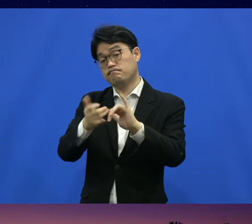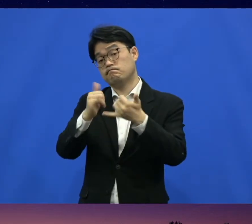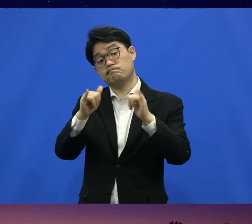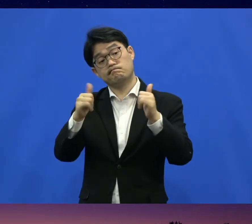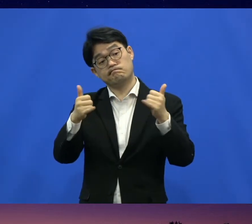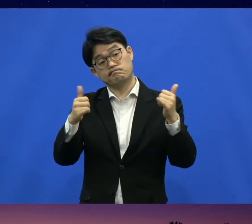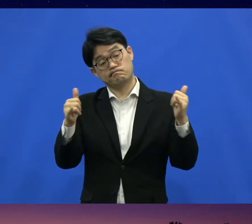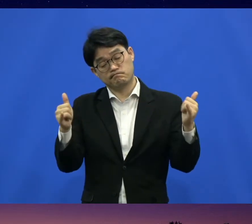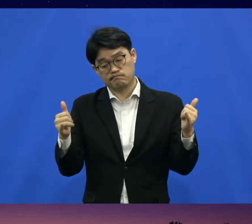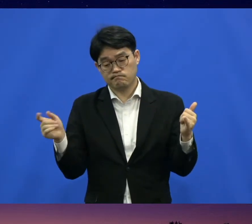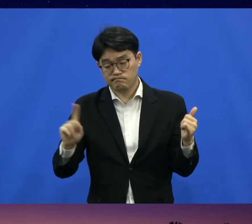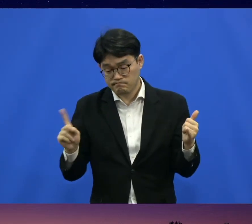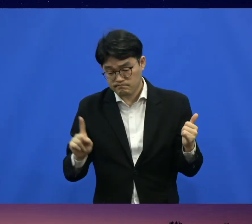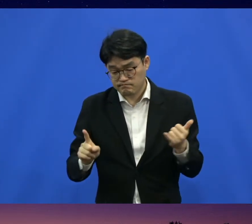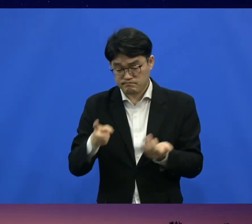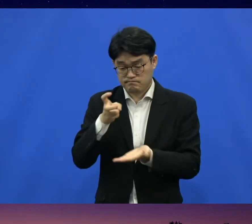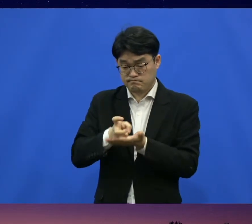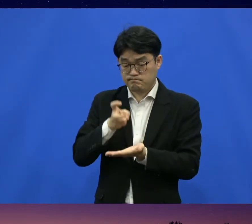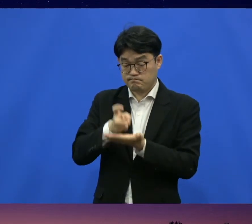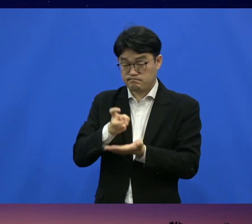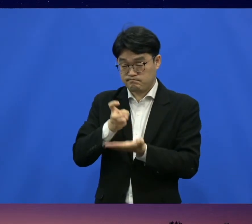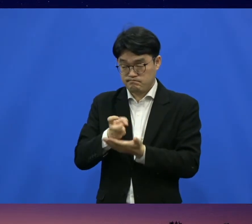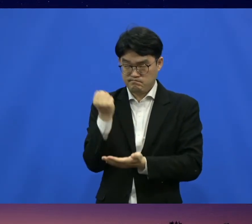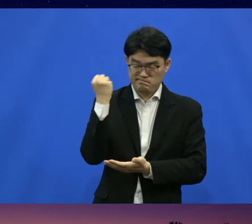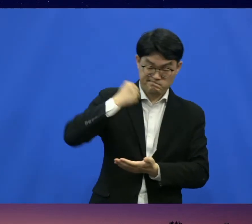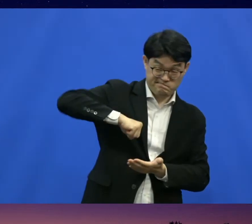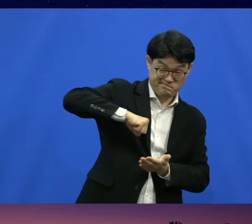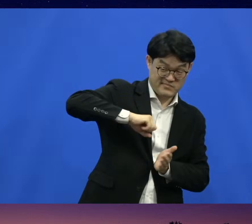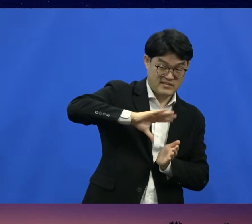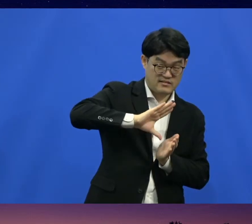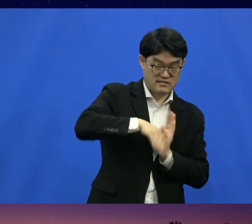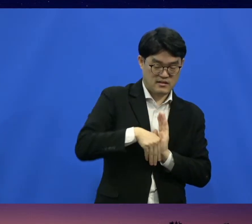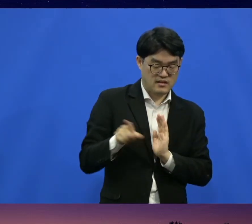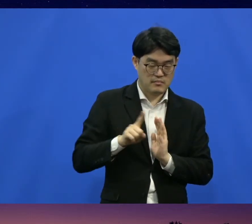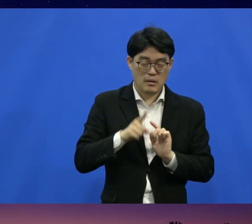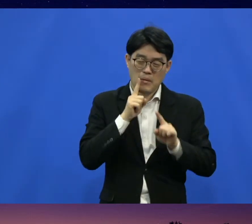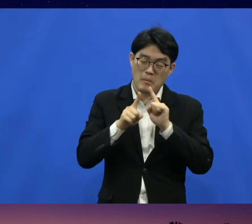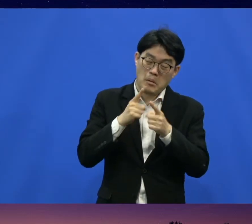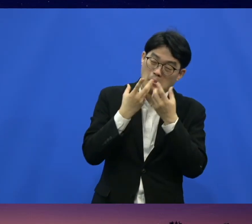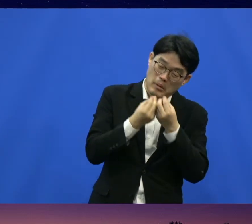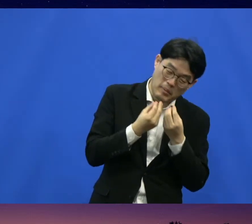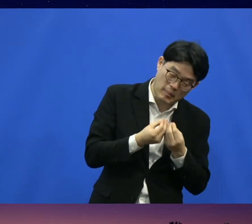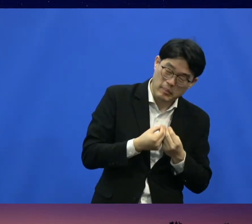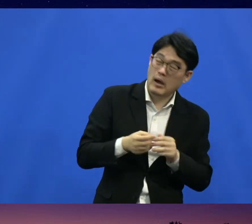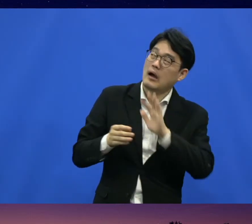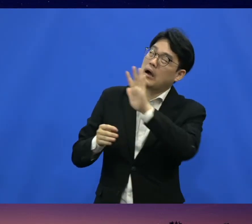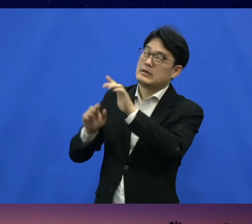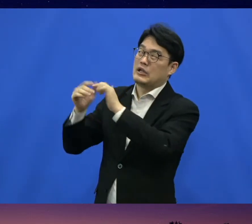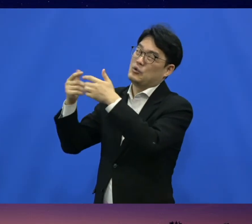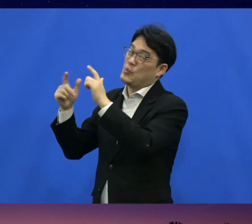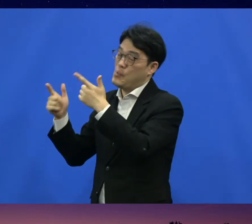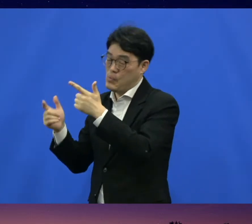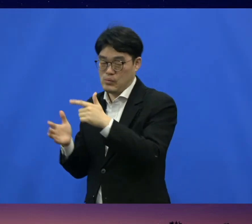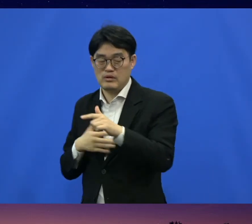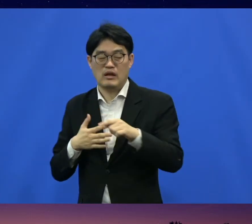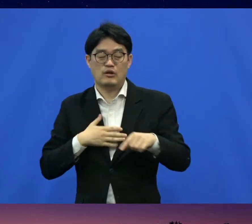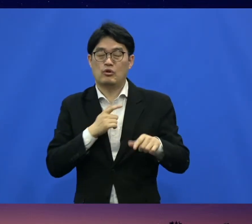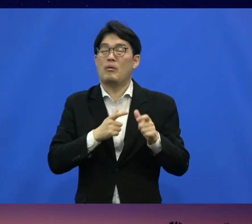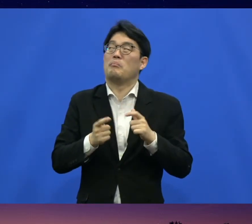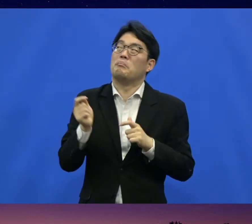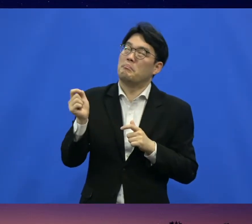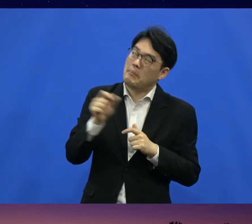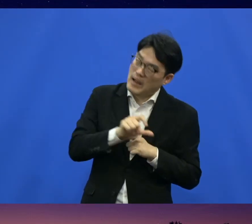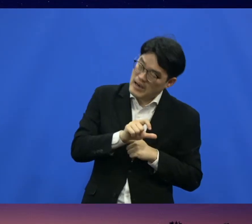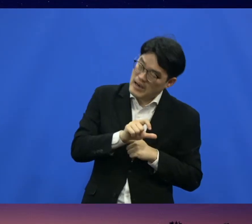해석을 붙이고 합리화하면서 법을 어겨요. 자기 임의로 해석을 해버리는 거예요. 여러분,